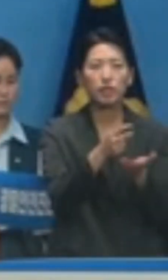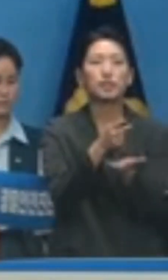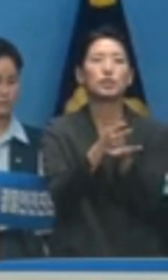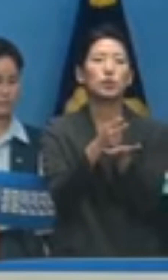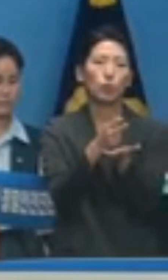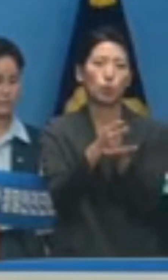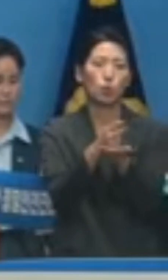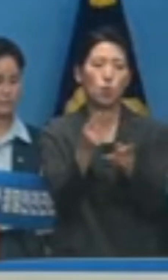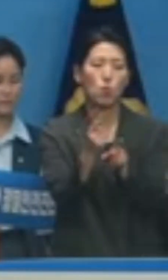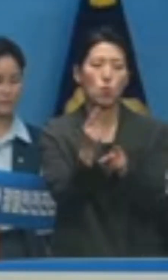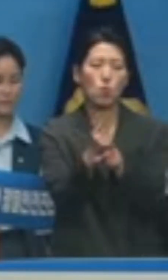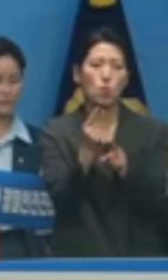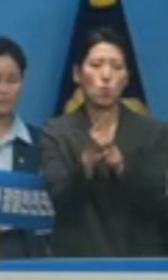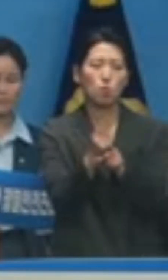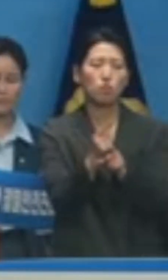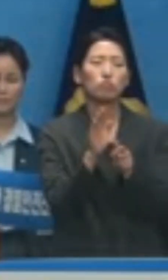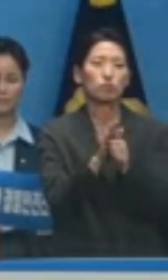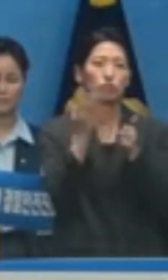송구했습니다.